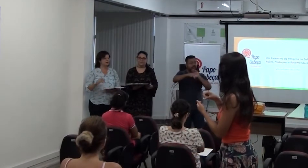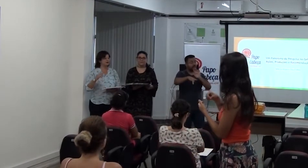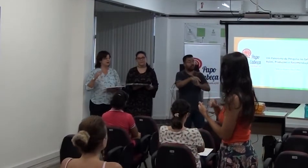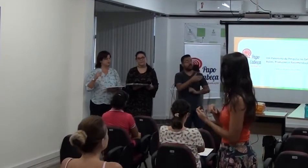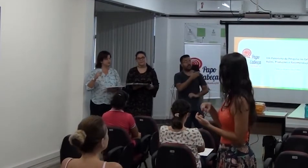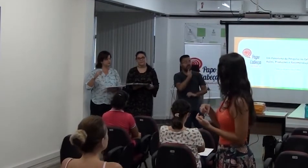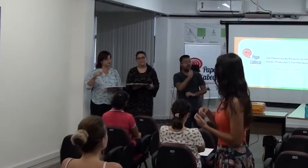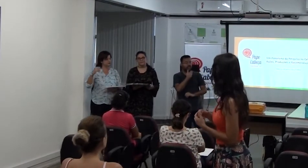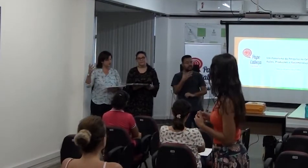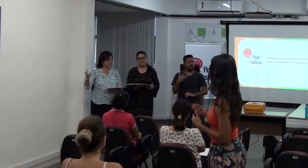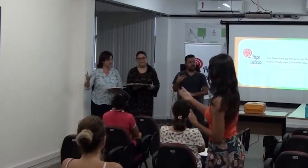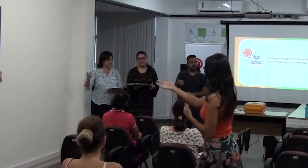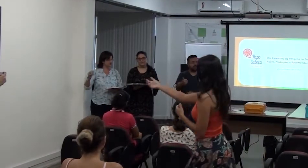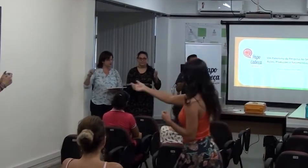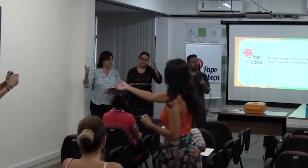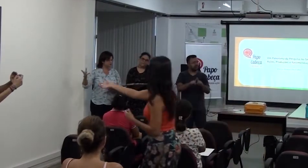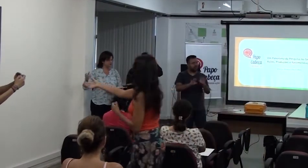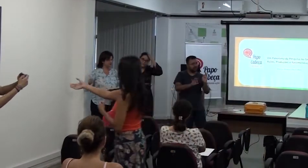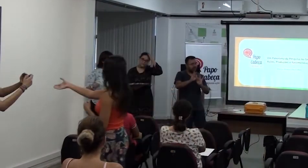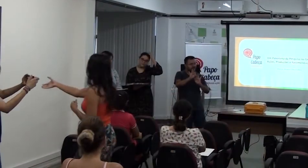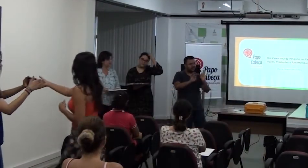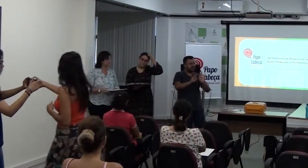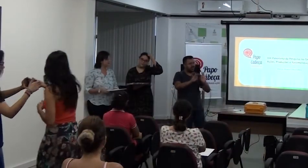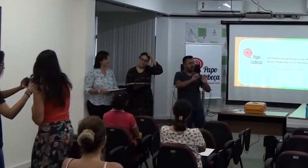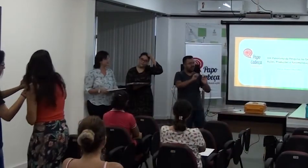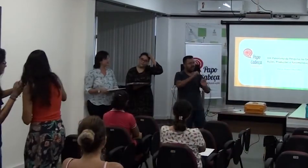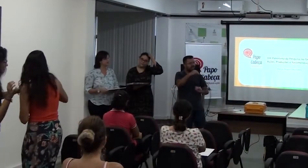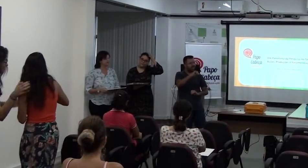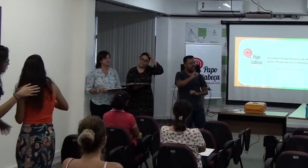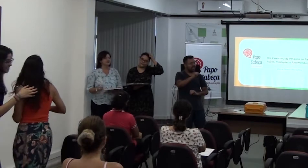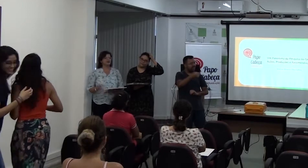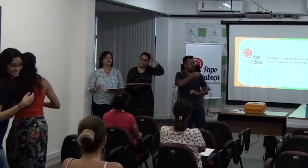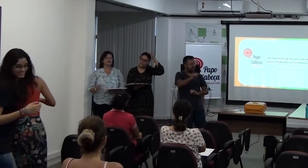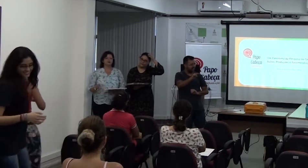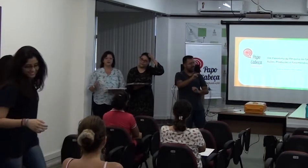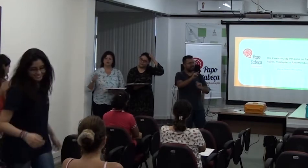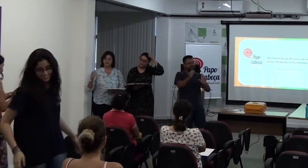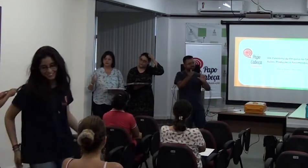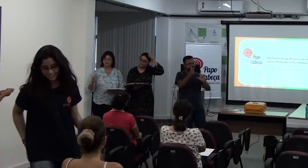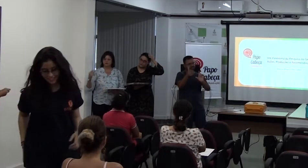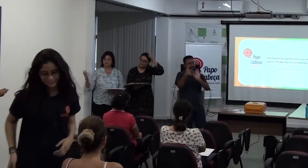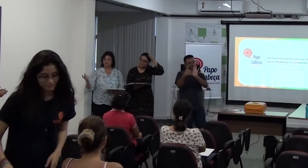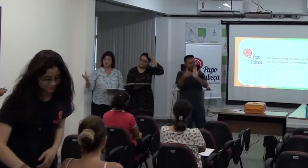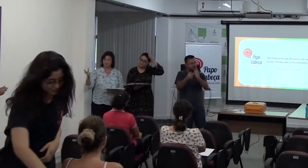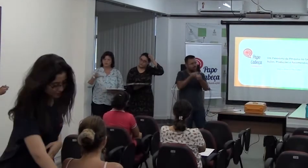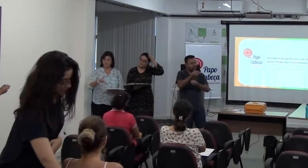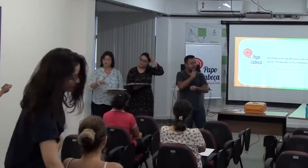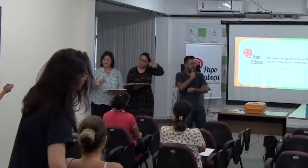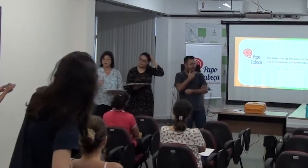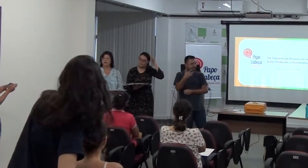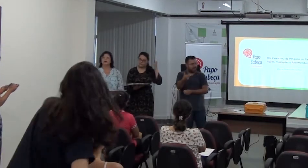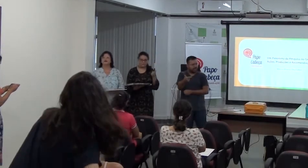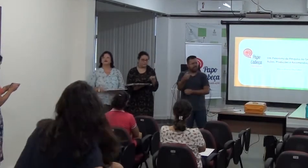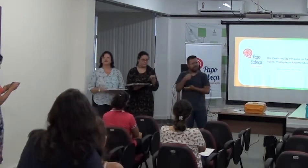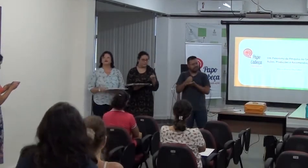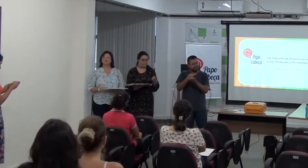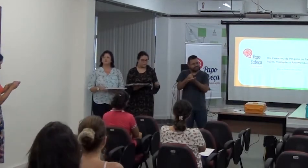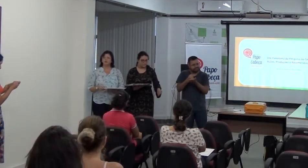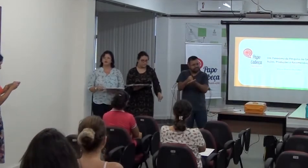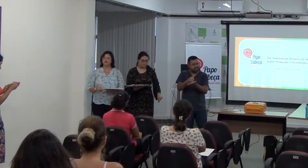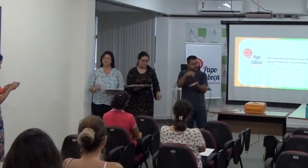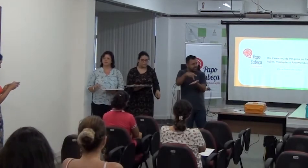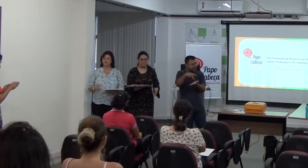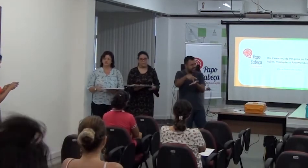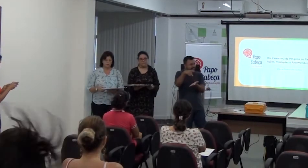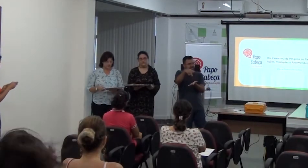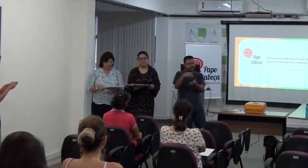Cabeça, produziu até uma animação para a gente, uma vinheta, né, do Papo Cabeça, responsável pelo setor assim, que mais apoiou o